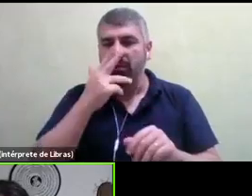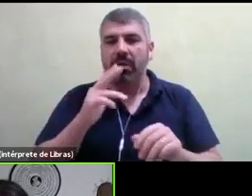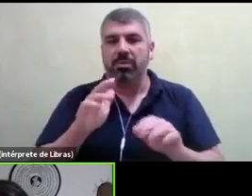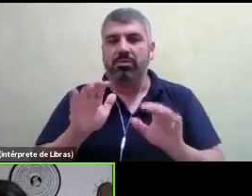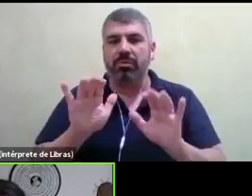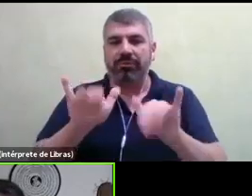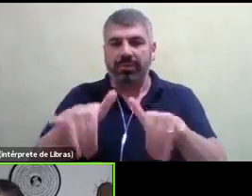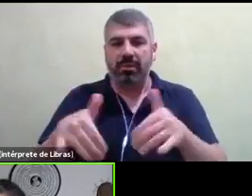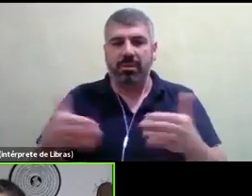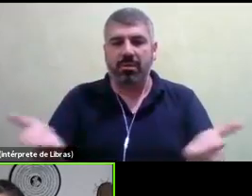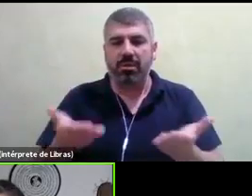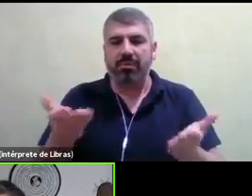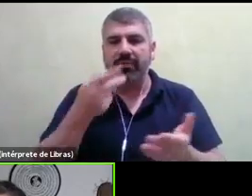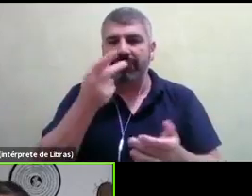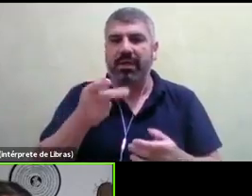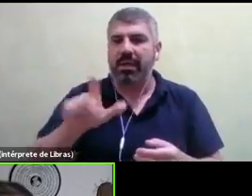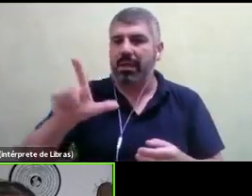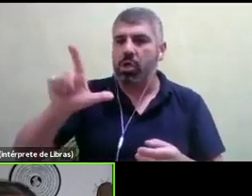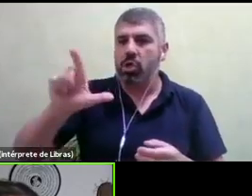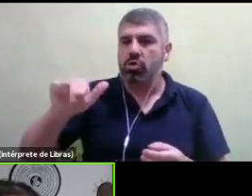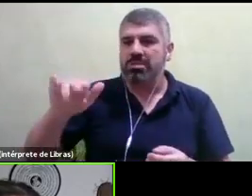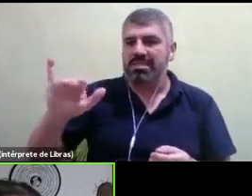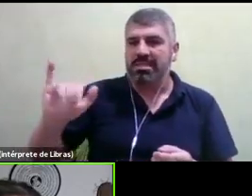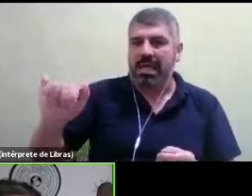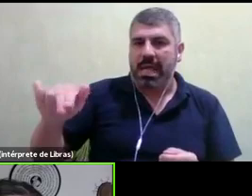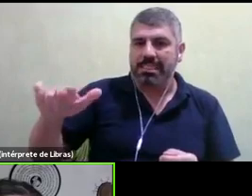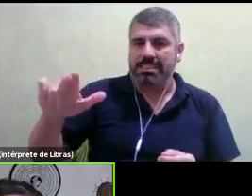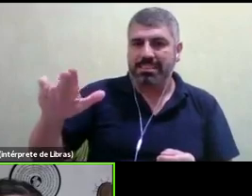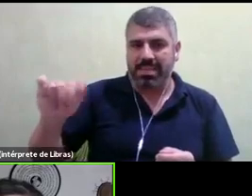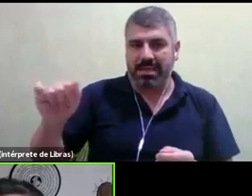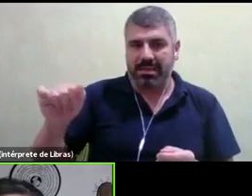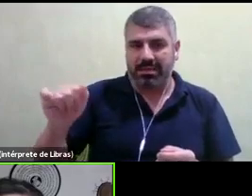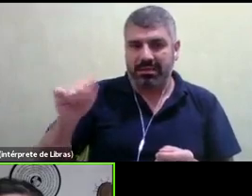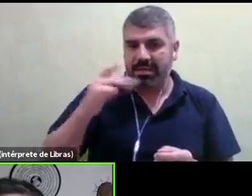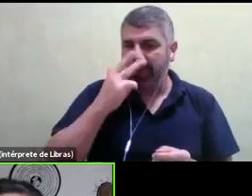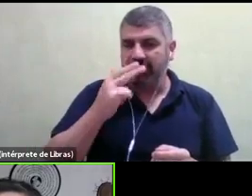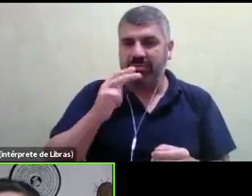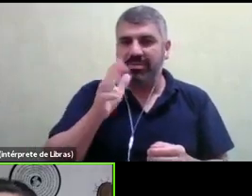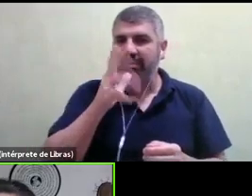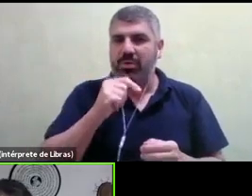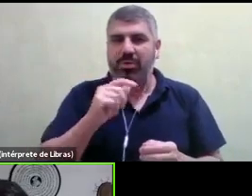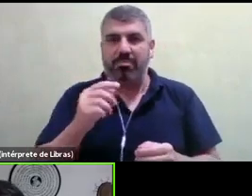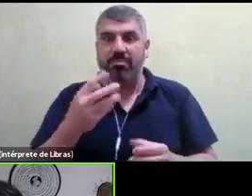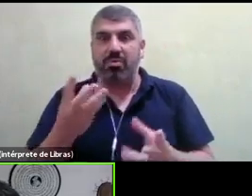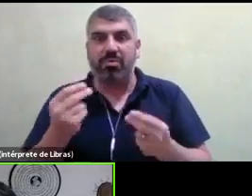e eu passo a bola aqui para a Luciana. Espero que eu não tenha passado muito tempo.